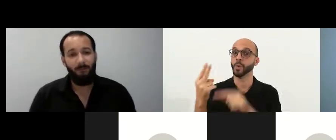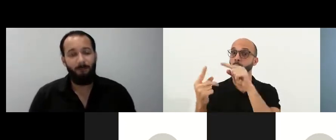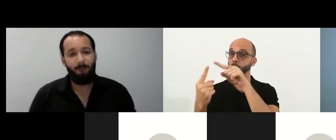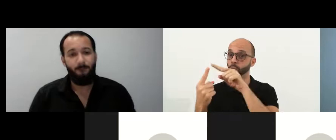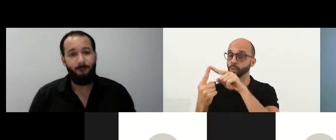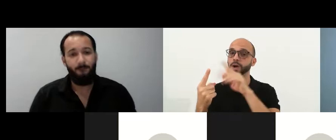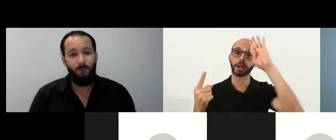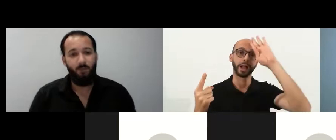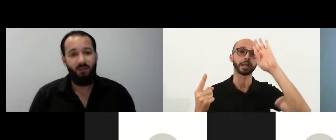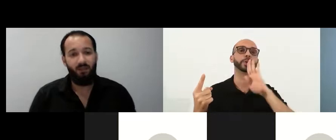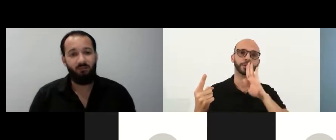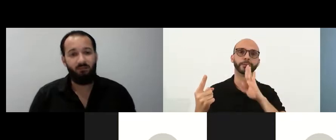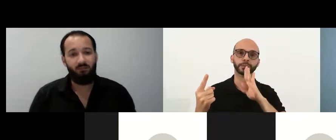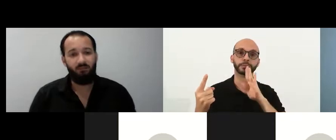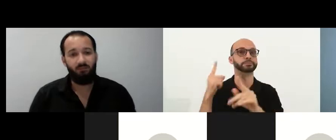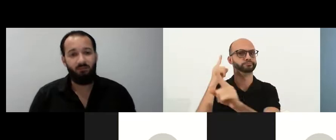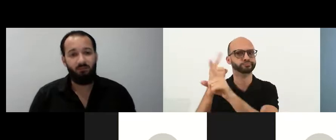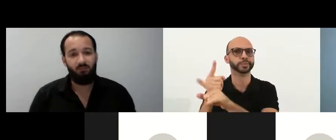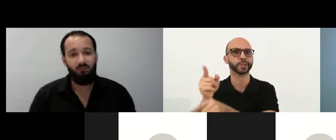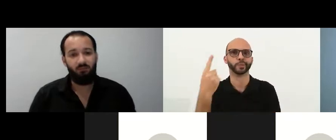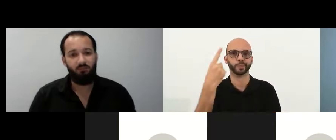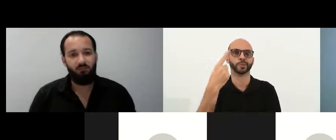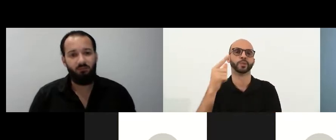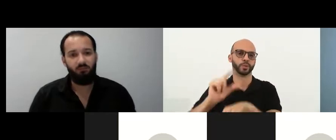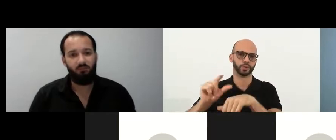2 mini cursos, né, 2 cursos de inglês.